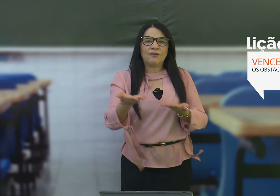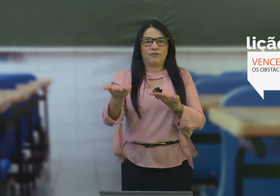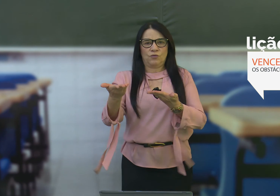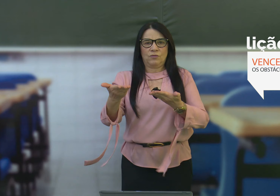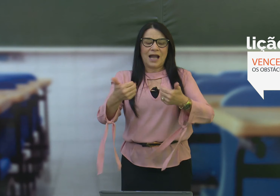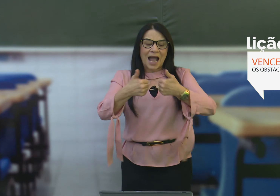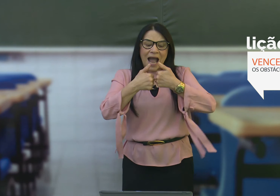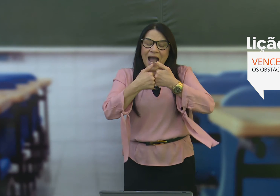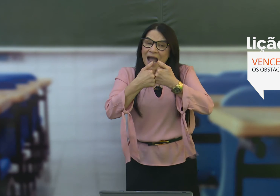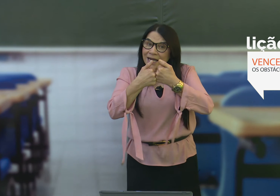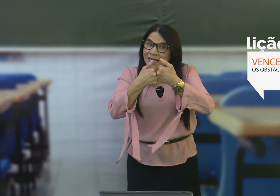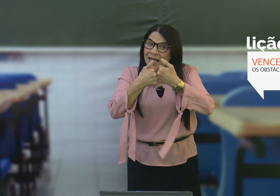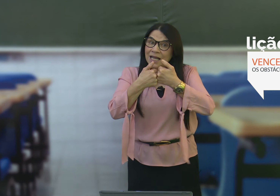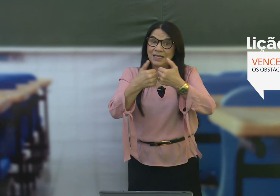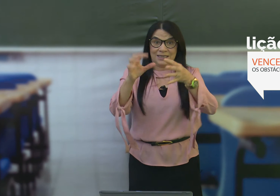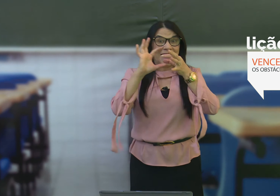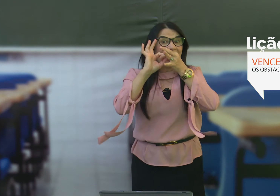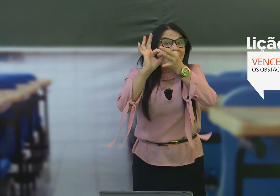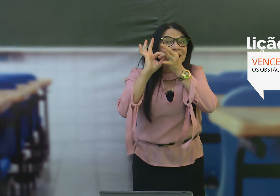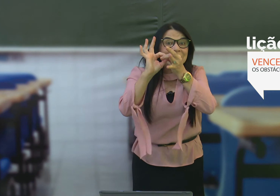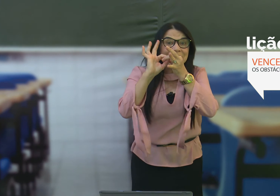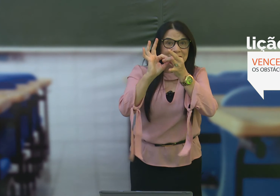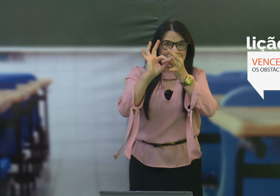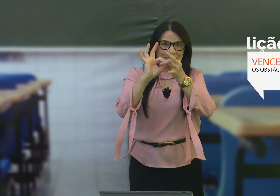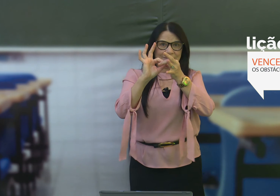levavam a arca da aliança